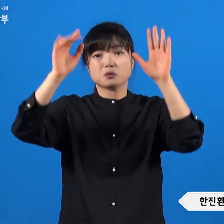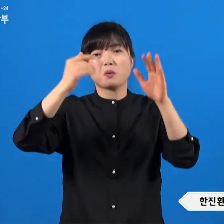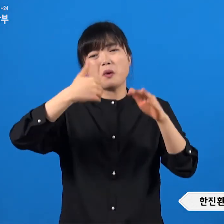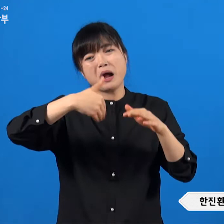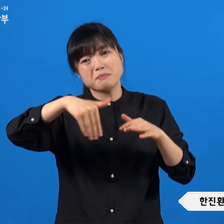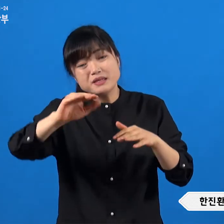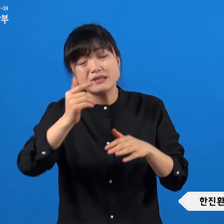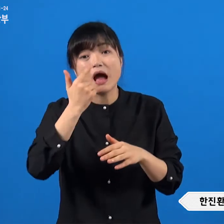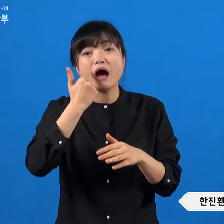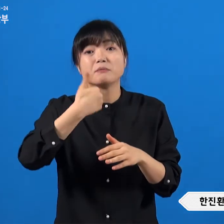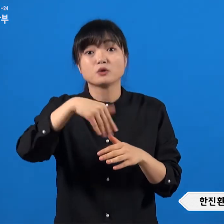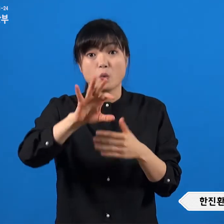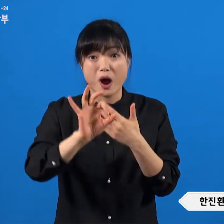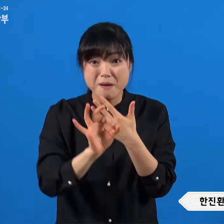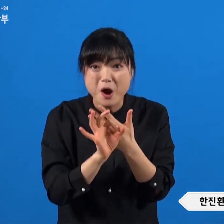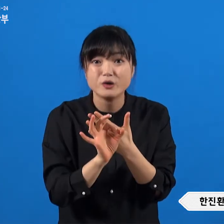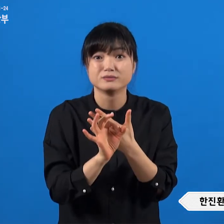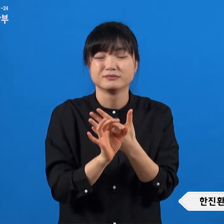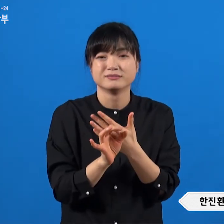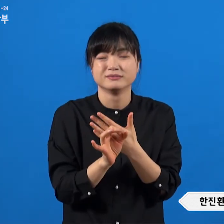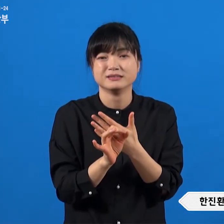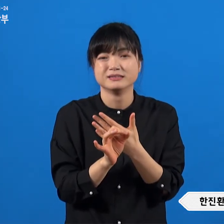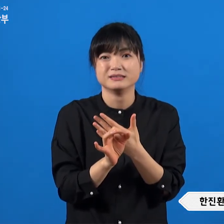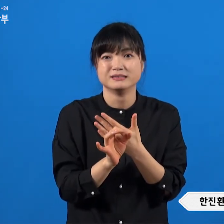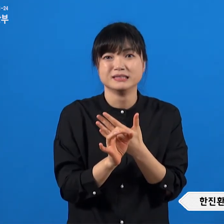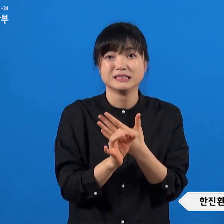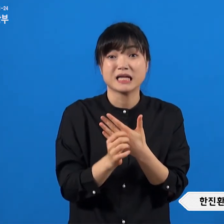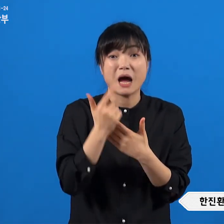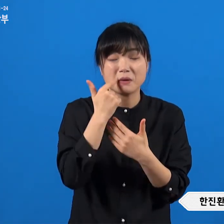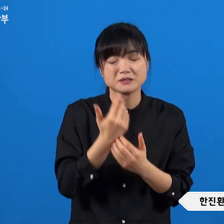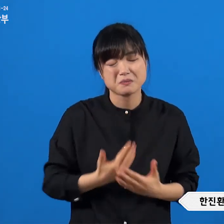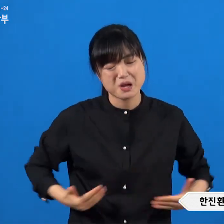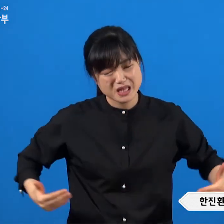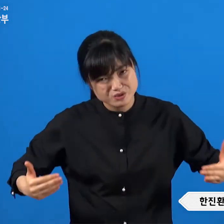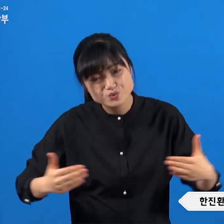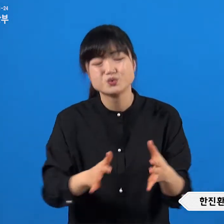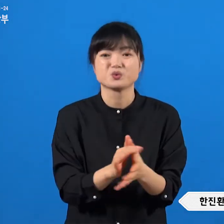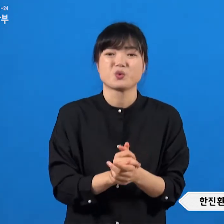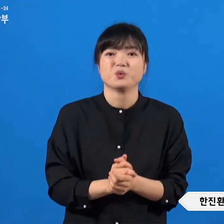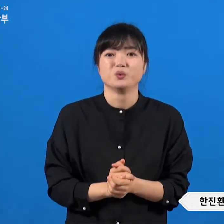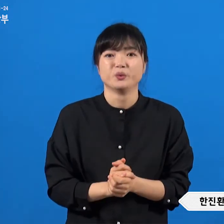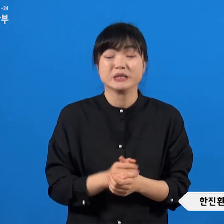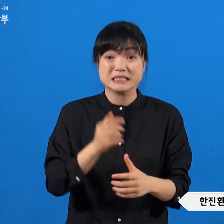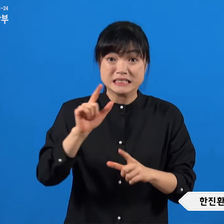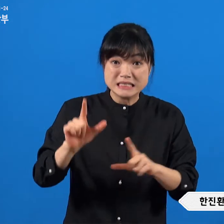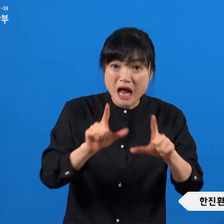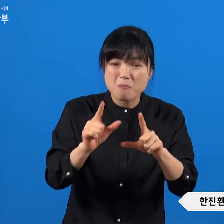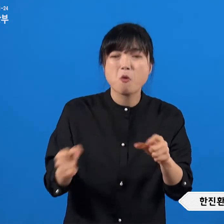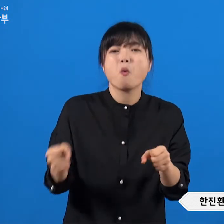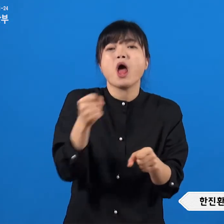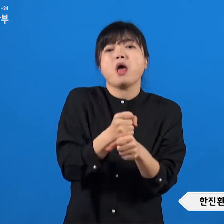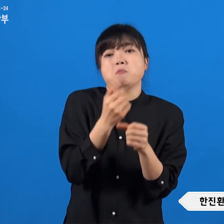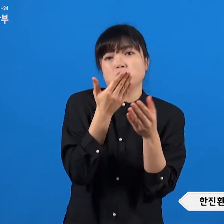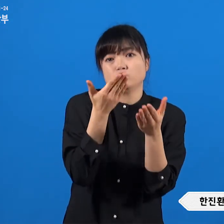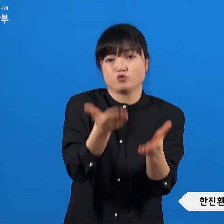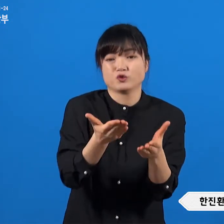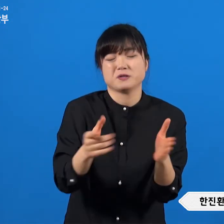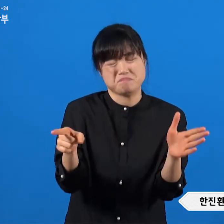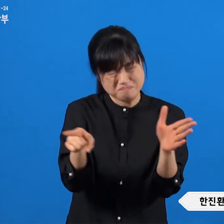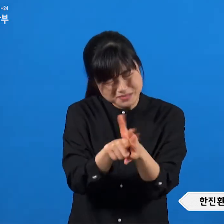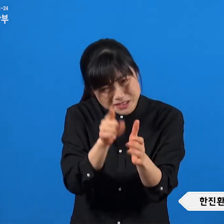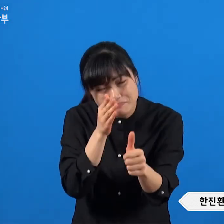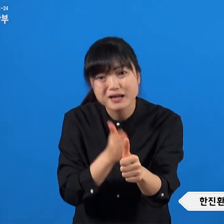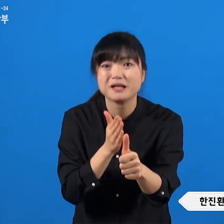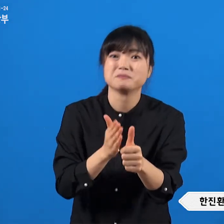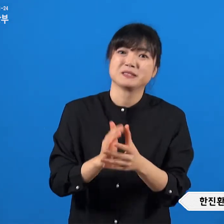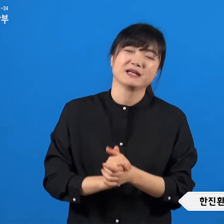아버지께로 돌아가면 우리 아버지께서 받아주시고 그리고 그 삶을 회복시켜 주신다는 것을 믿으시기를 바랍니다.